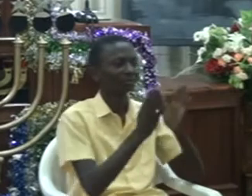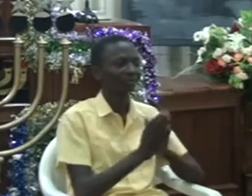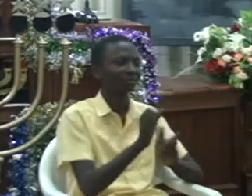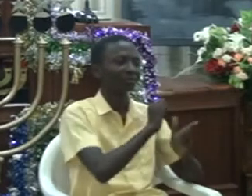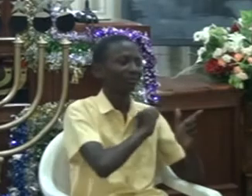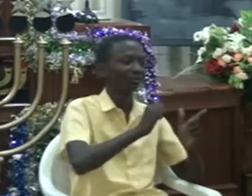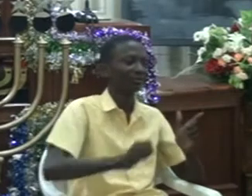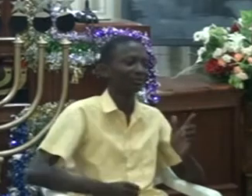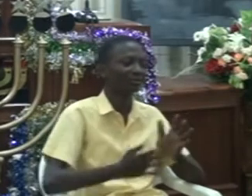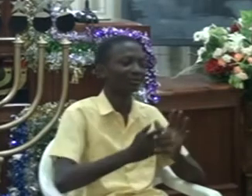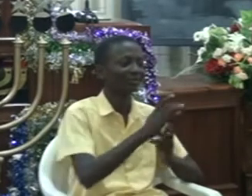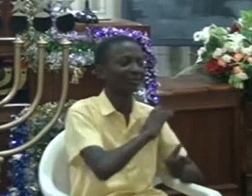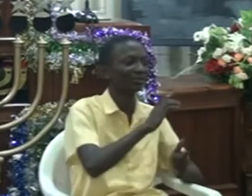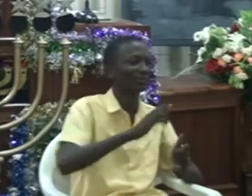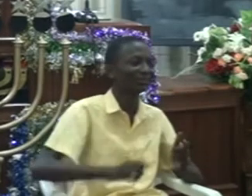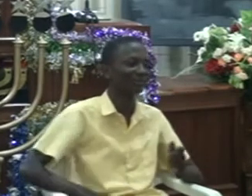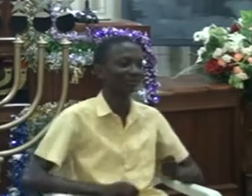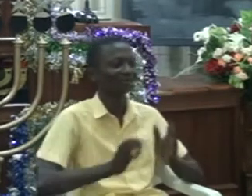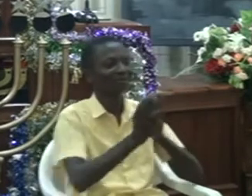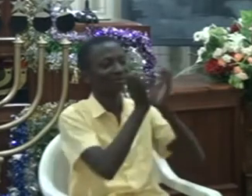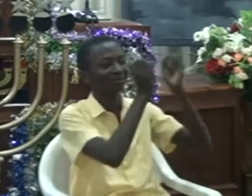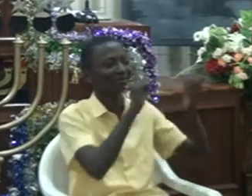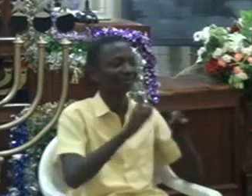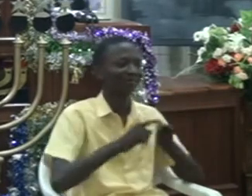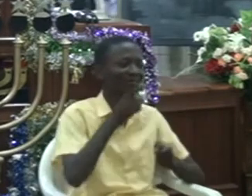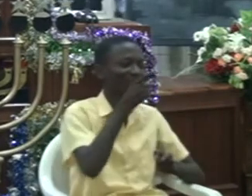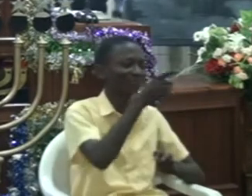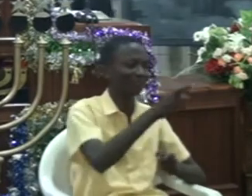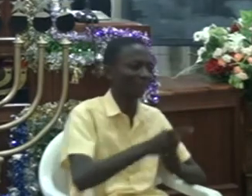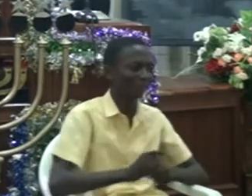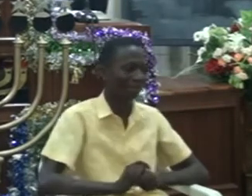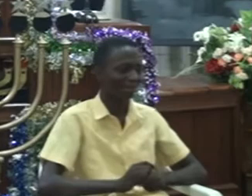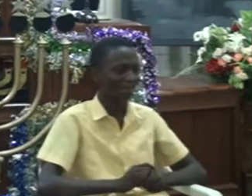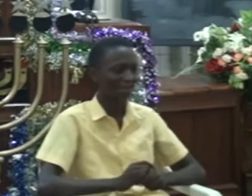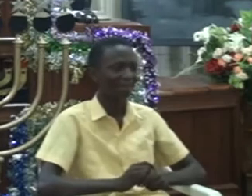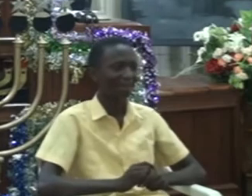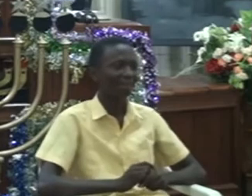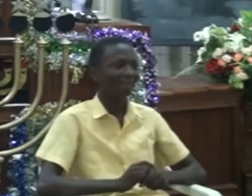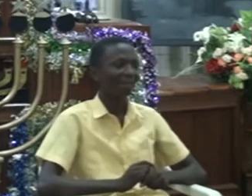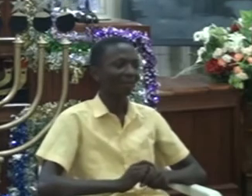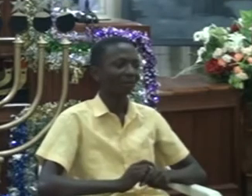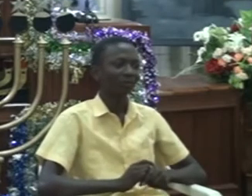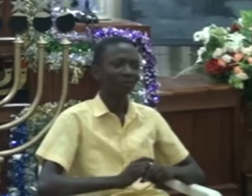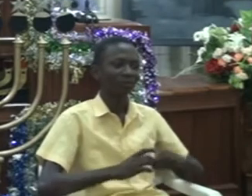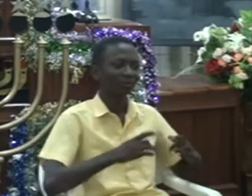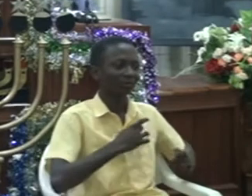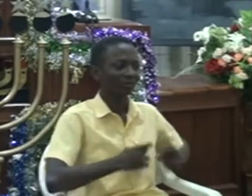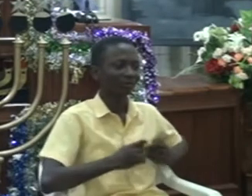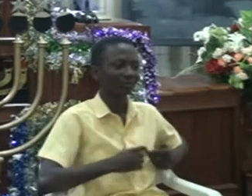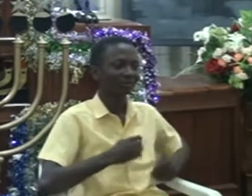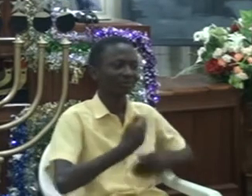masiya Eto kona yose koe mama Mpebi lo